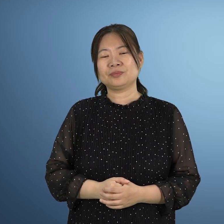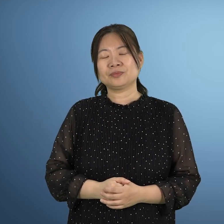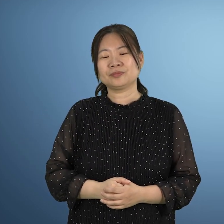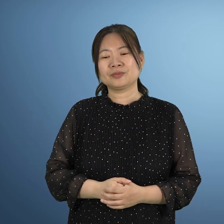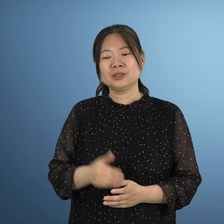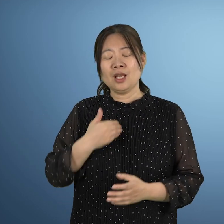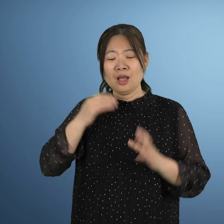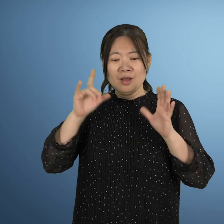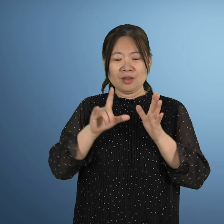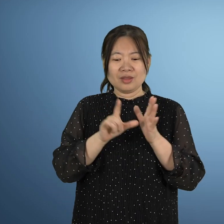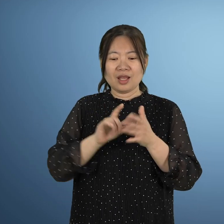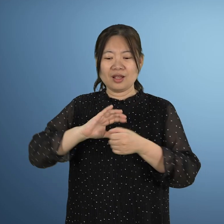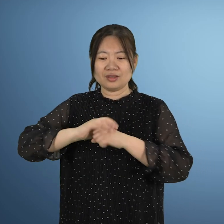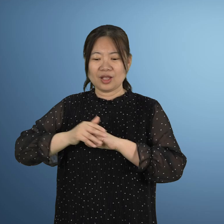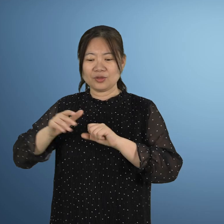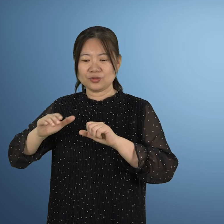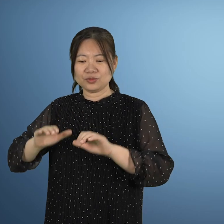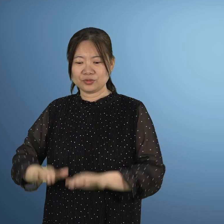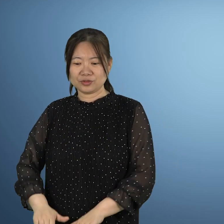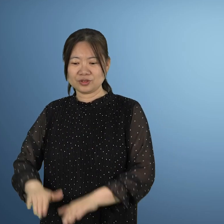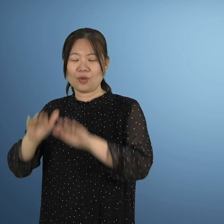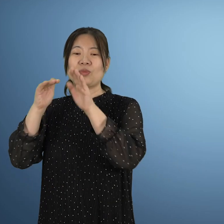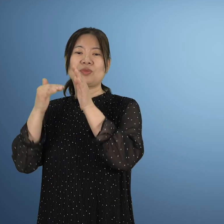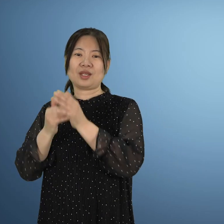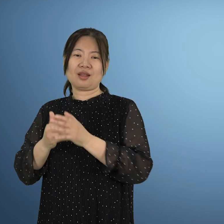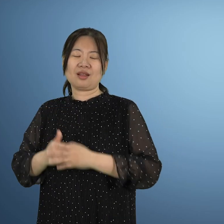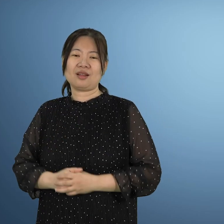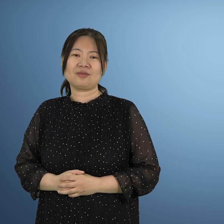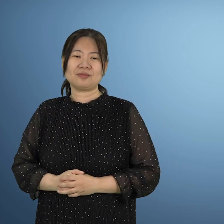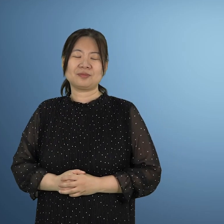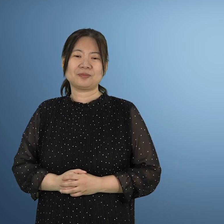제가 어린 시절을 대구에서 자랐어요.